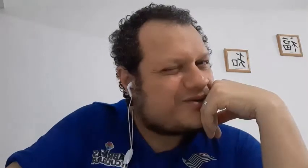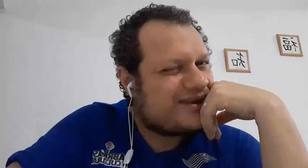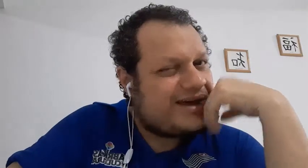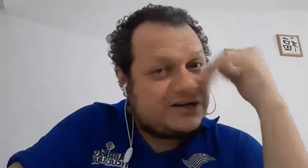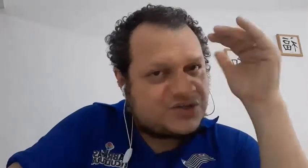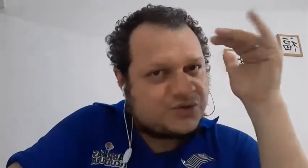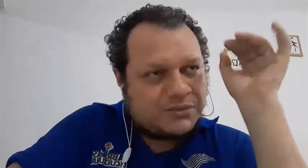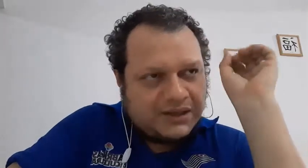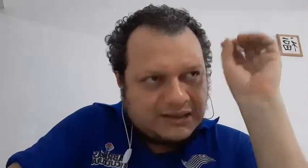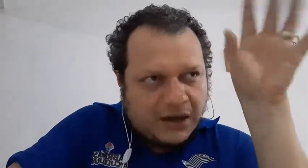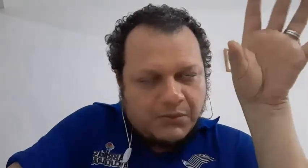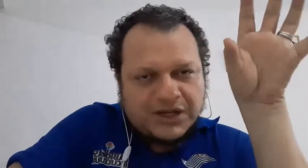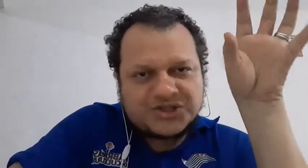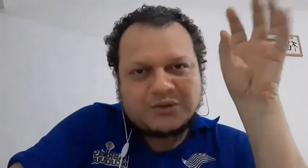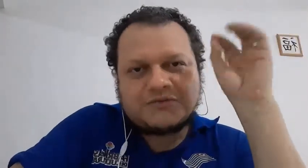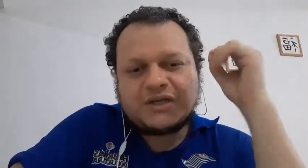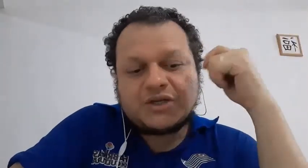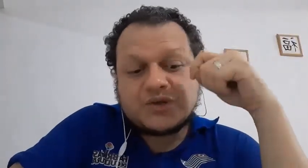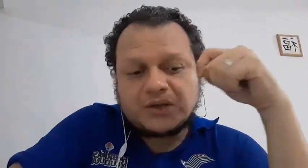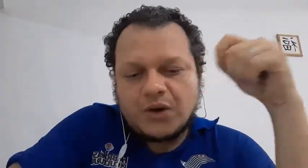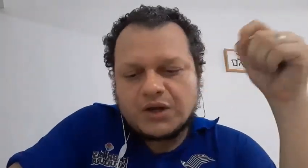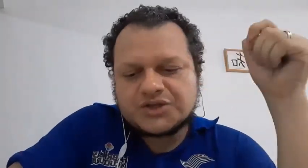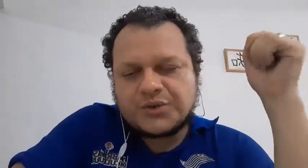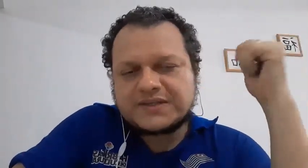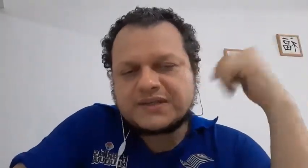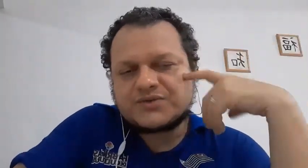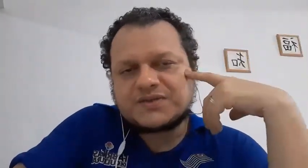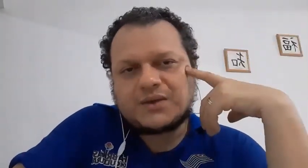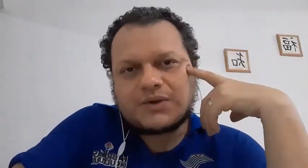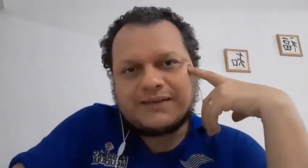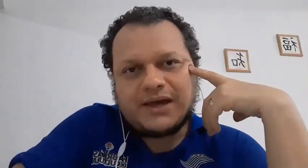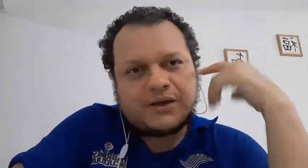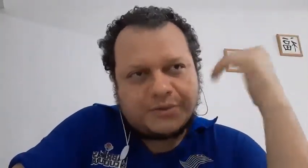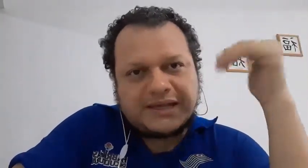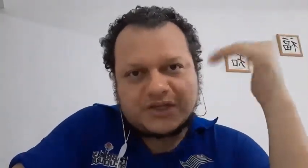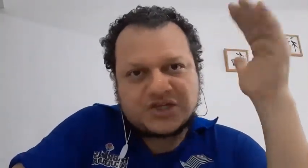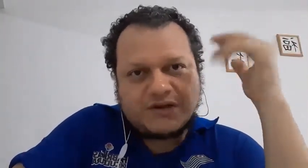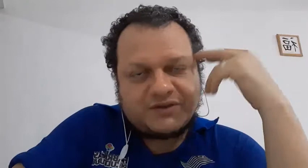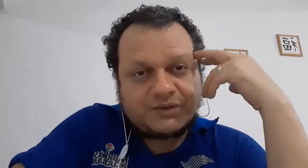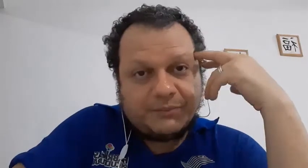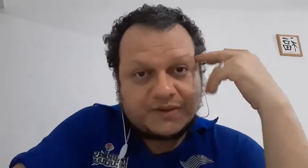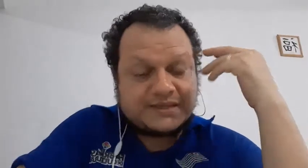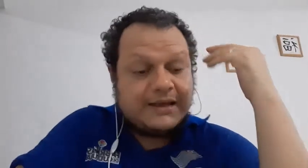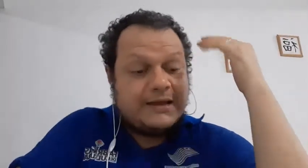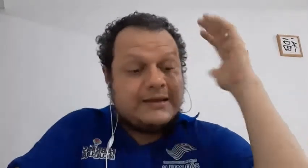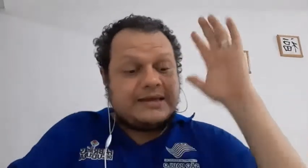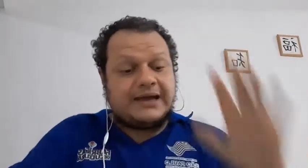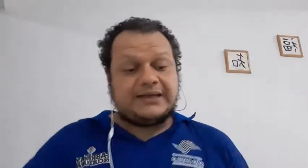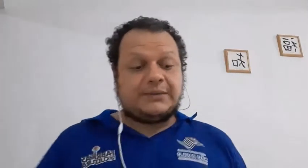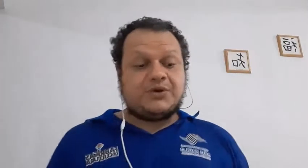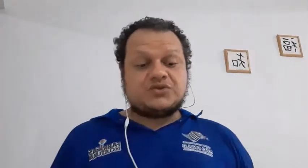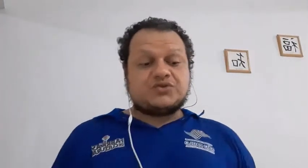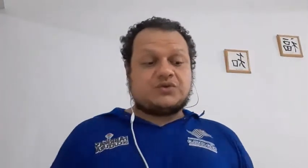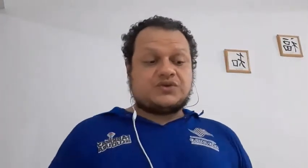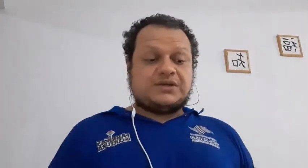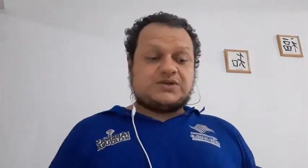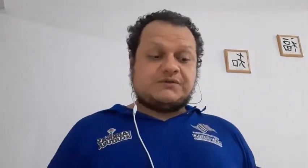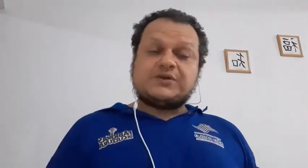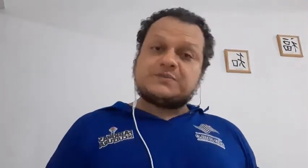né? Antes de dormir, dá uma olhadinha no vídeo, anote coisinhas no seu caderno, que daí a gente vai vendo depois. E aí, depois, nos outros vídeos, eu vou